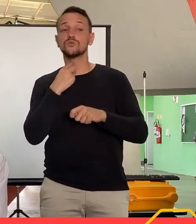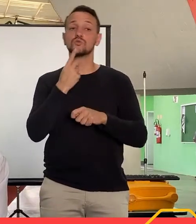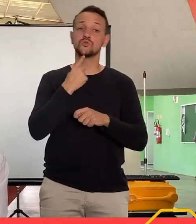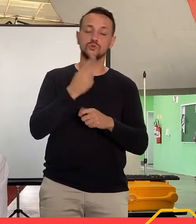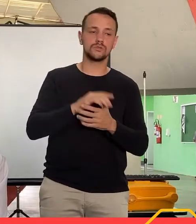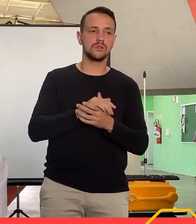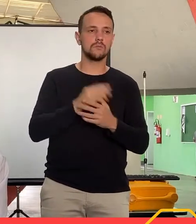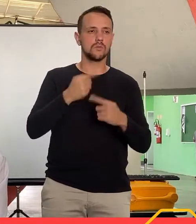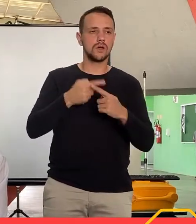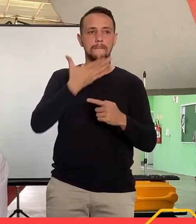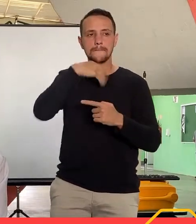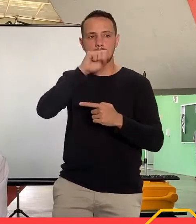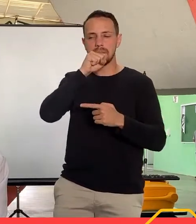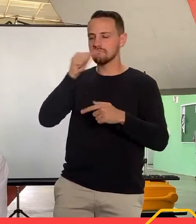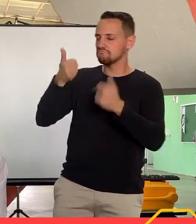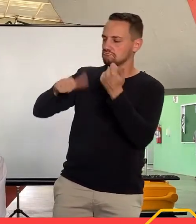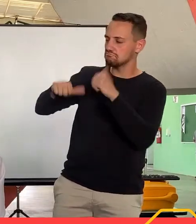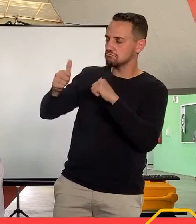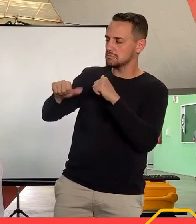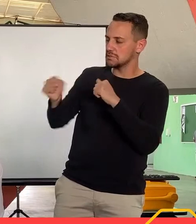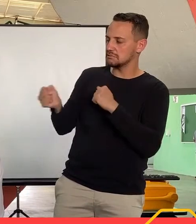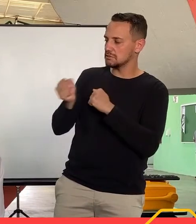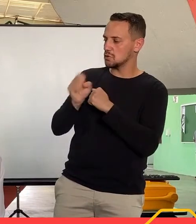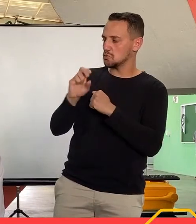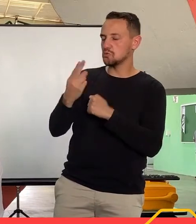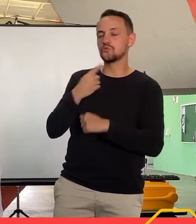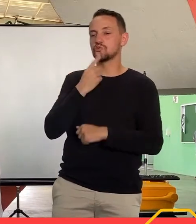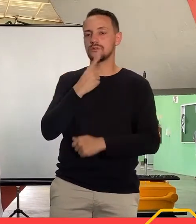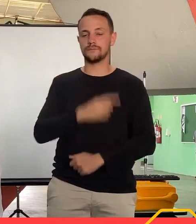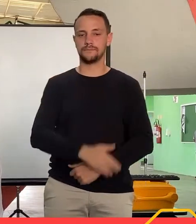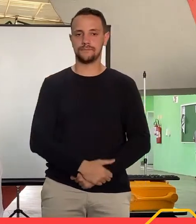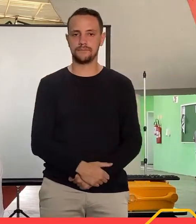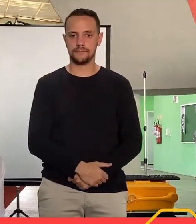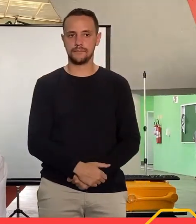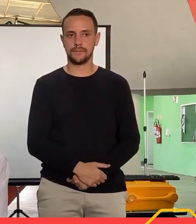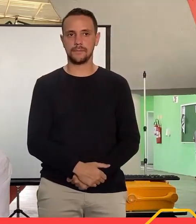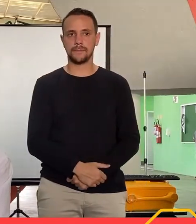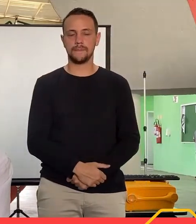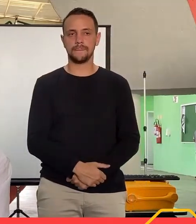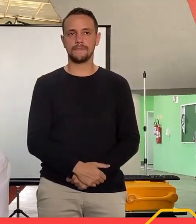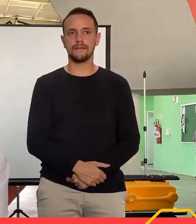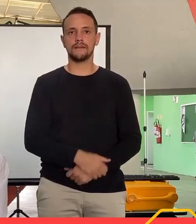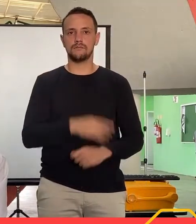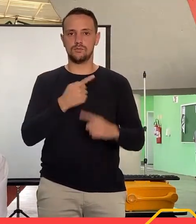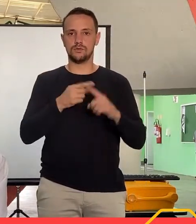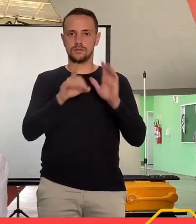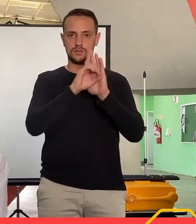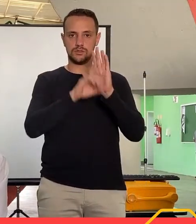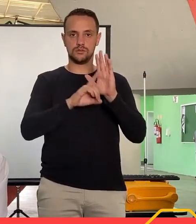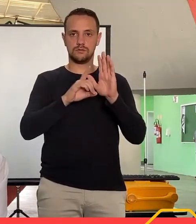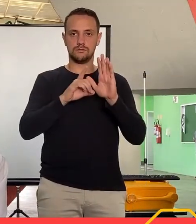Dos pais julgar a conveniência ou não. Pelo direito brasileiro até outro dia,